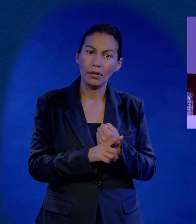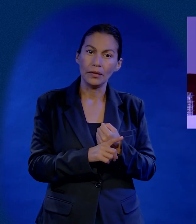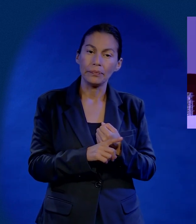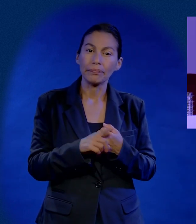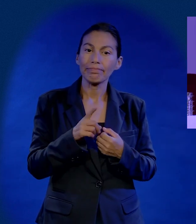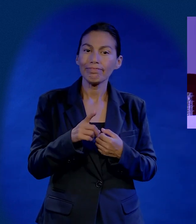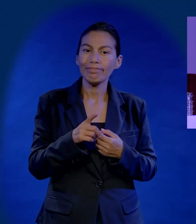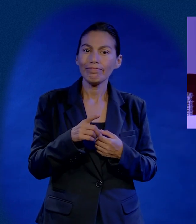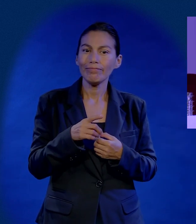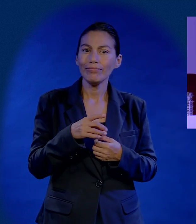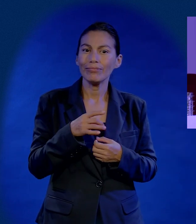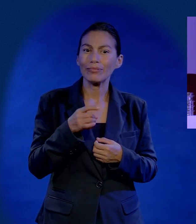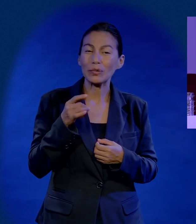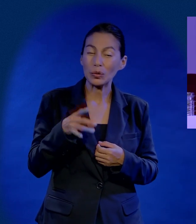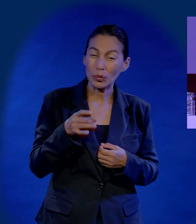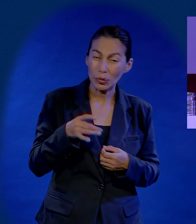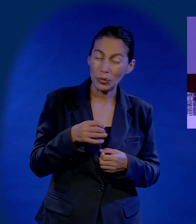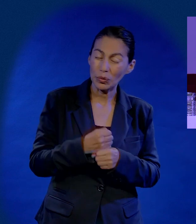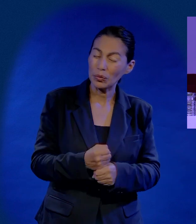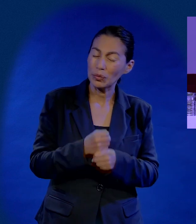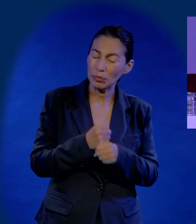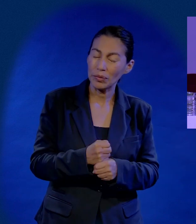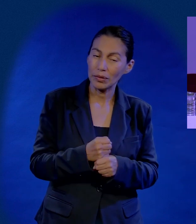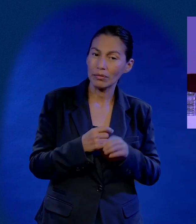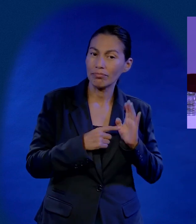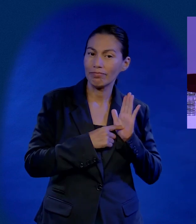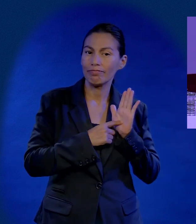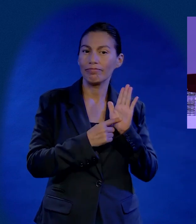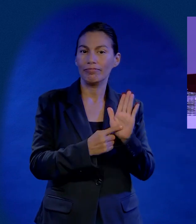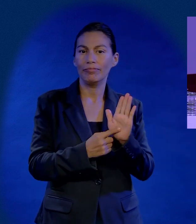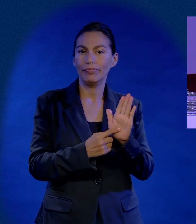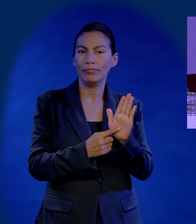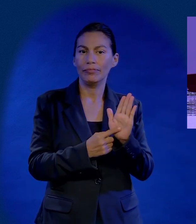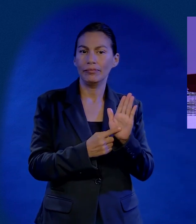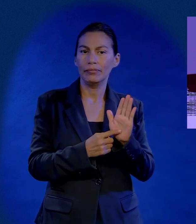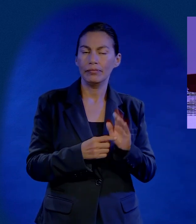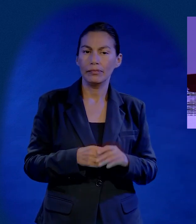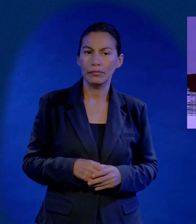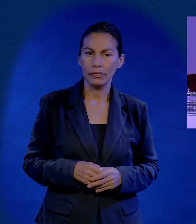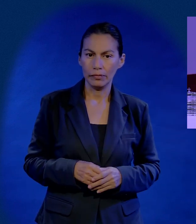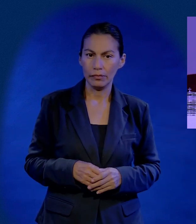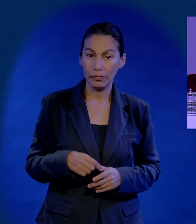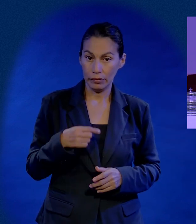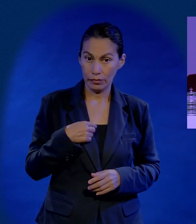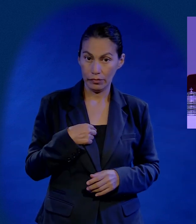el vicio, porque el vicio, esa es la cara de tu dolor, pero tu dolor está aquí.